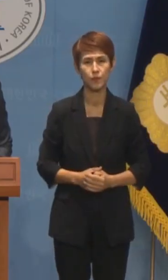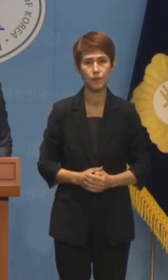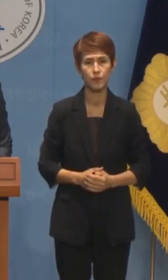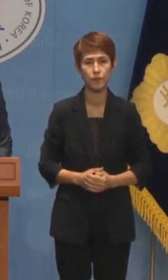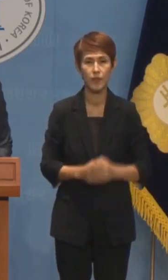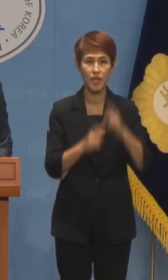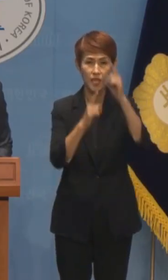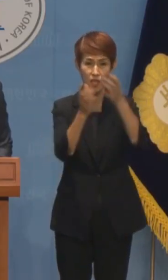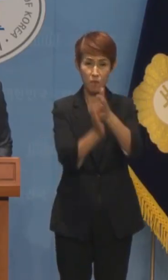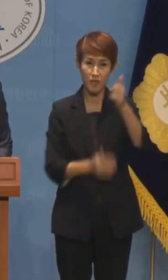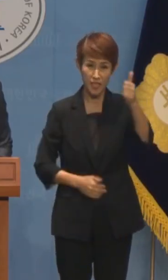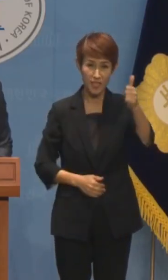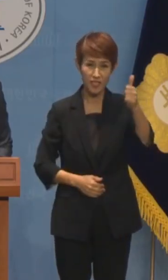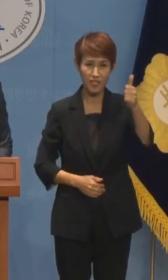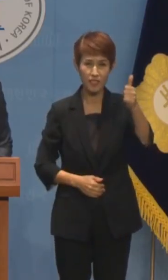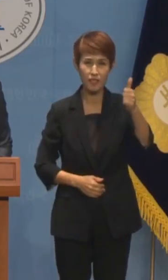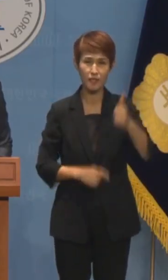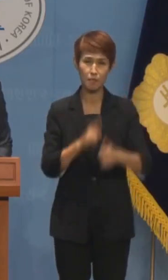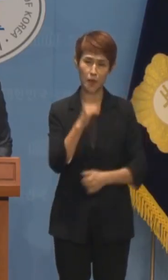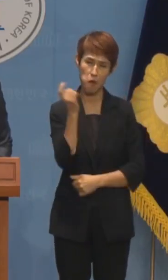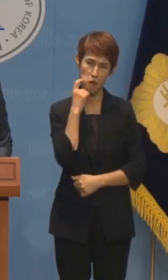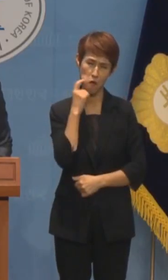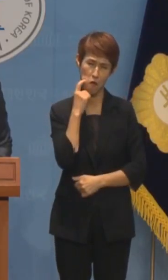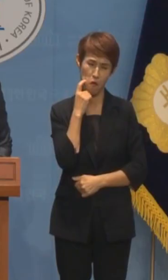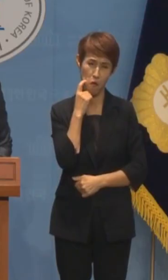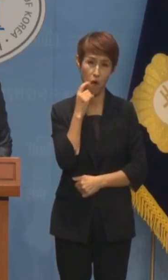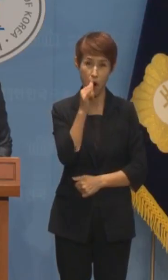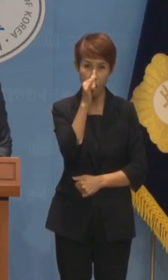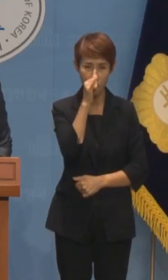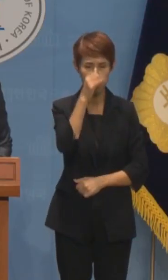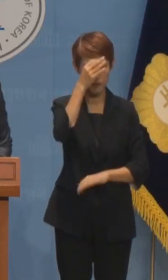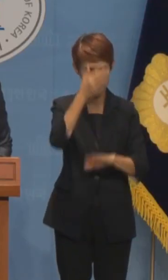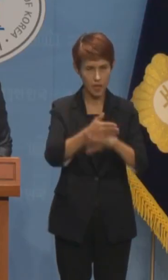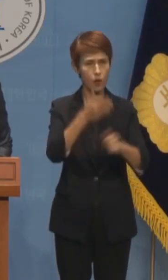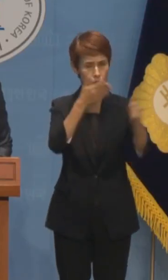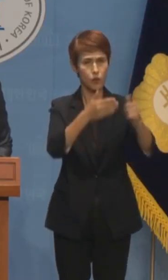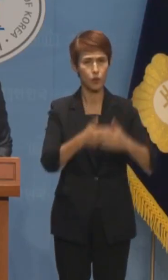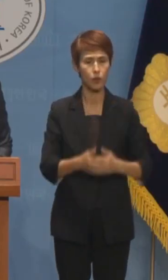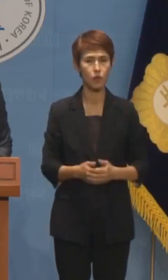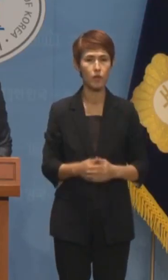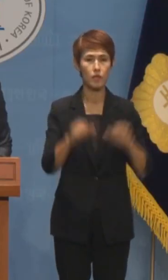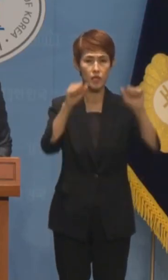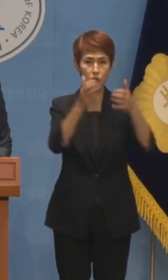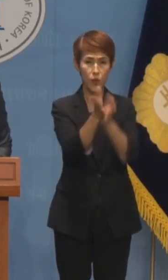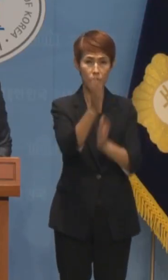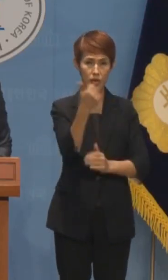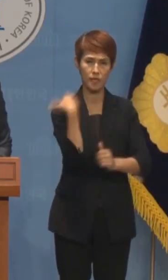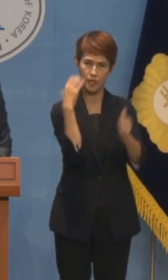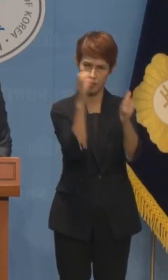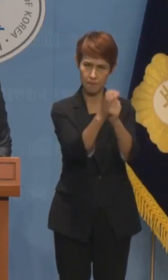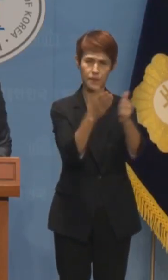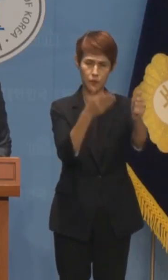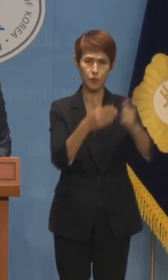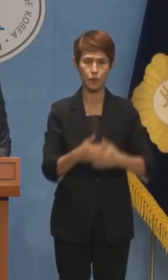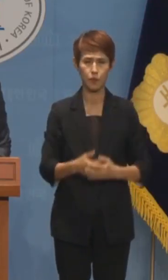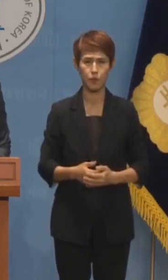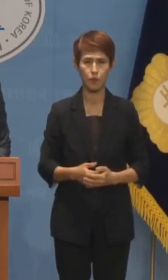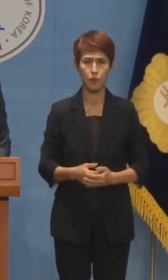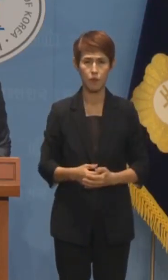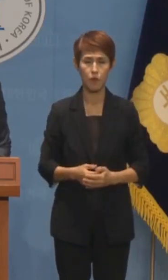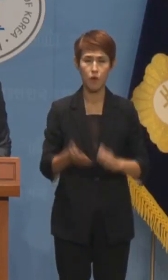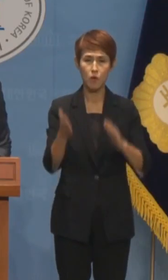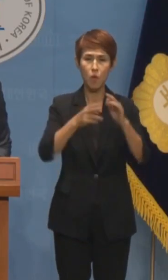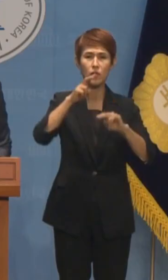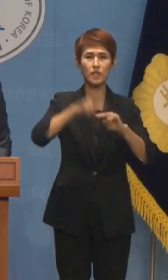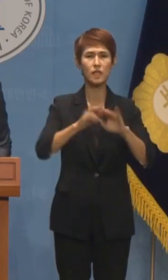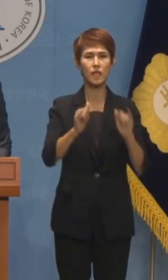이기흥 회장은 반복된 허위 증언에 대해 즉각 사과하고 체육회장으로서의 책임을 져야 합니다. 본인이